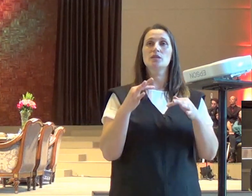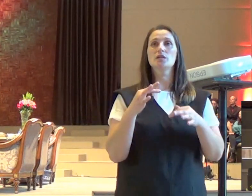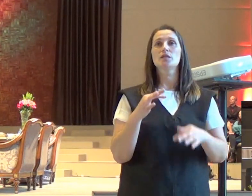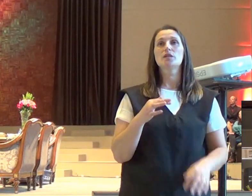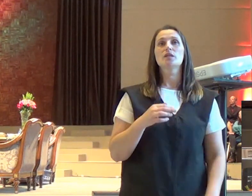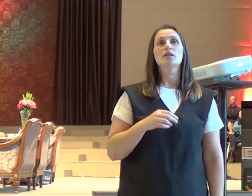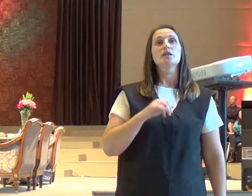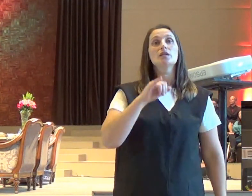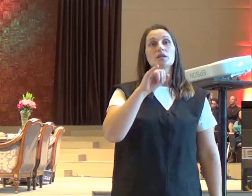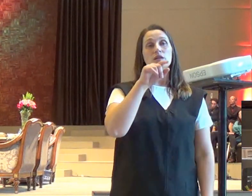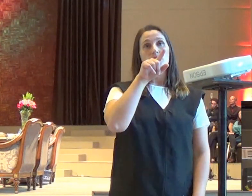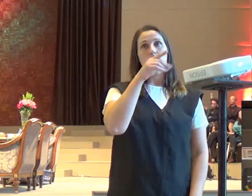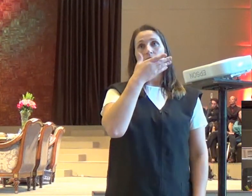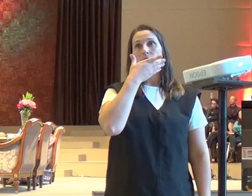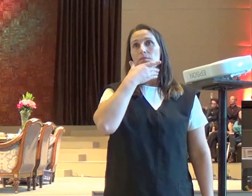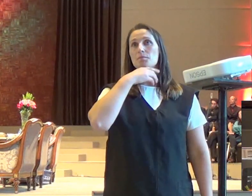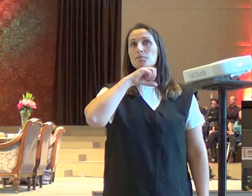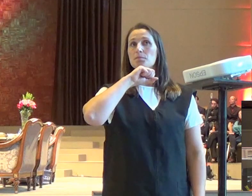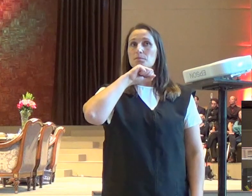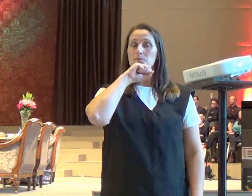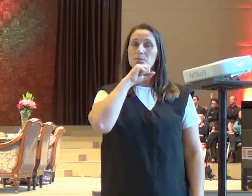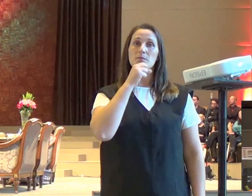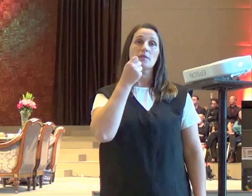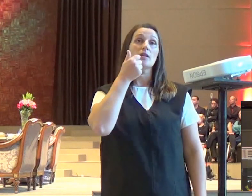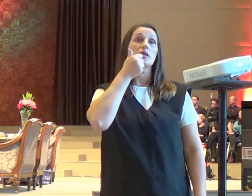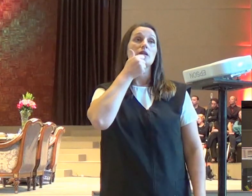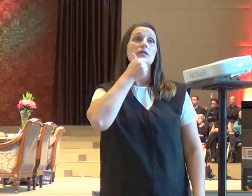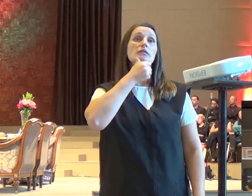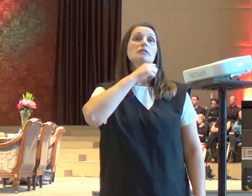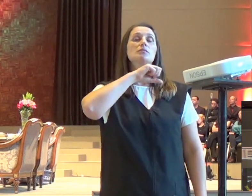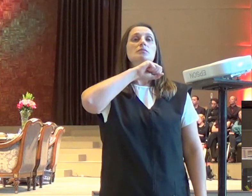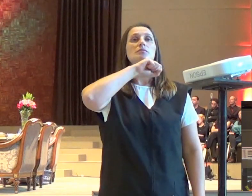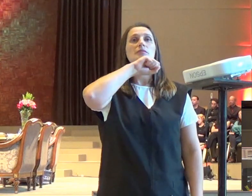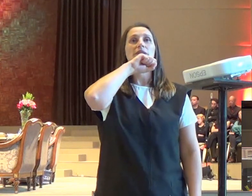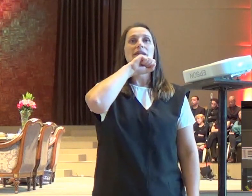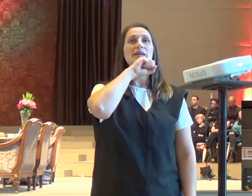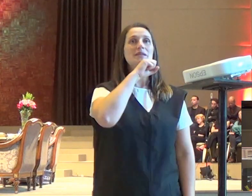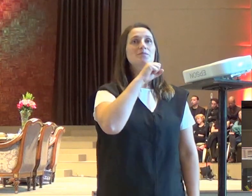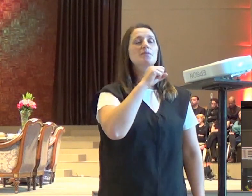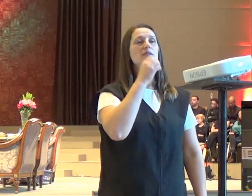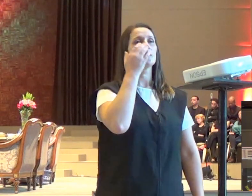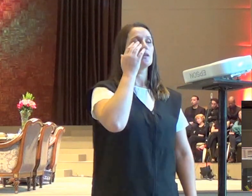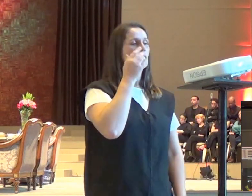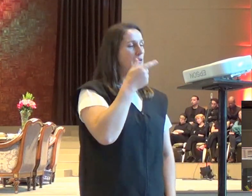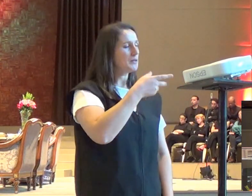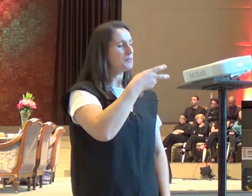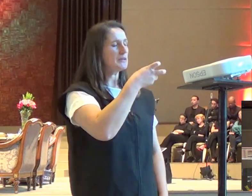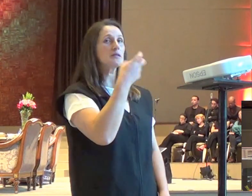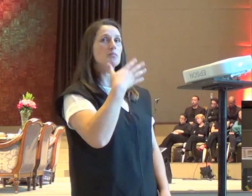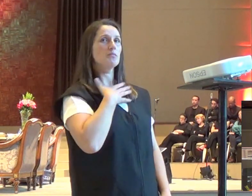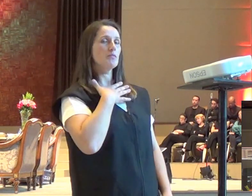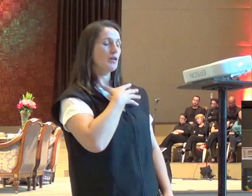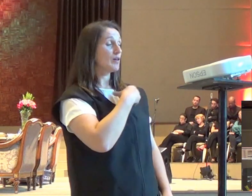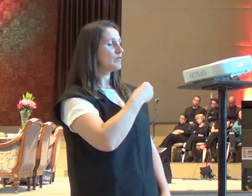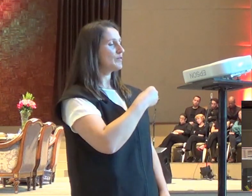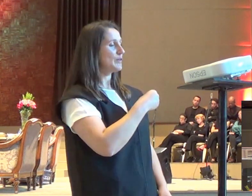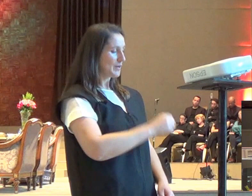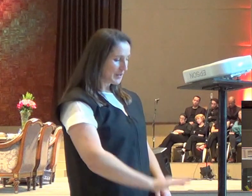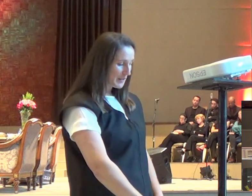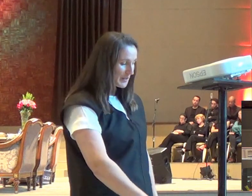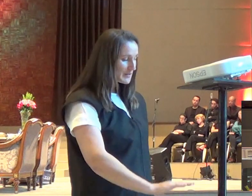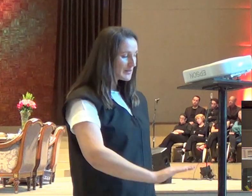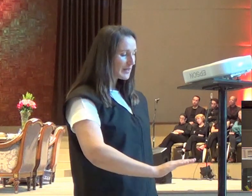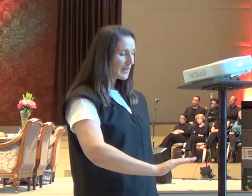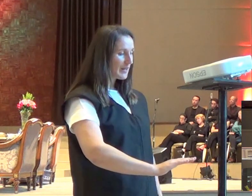criança não tem senso de perigo não é? ela não tem senso de dor ainda ela está aprendendo aquilo